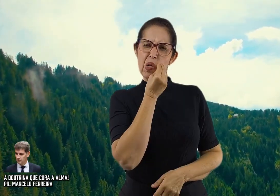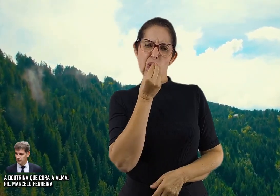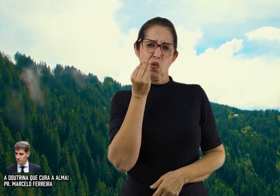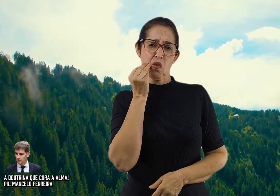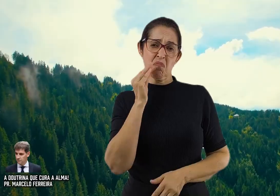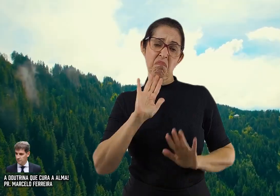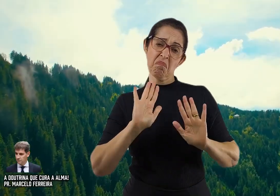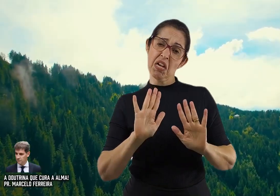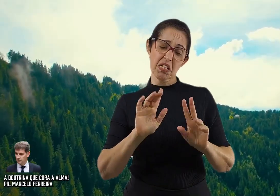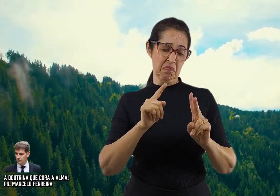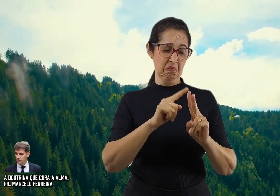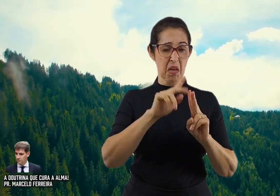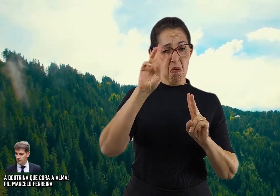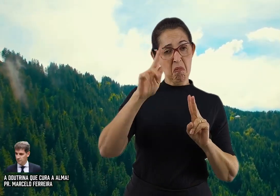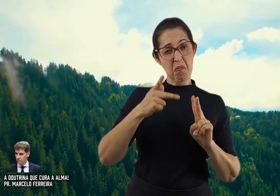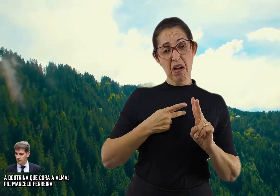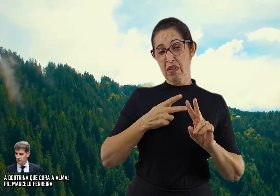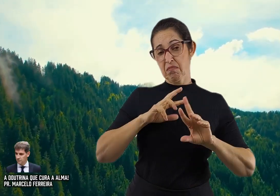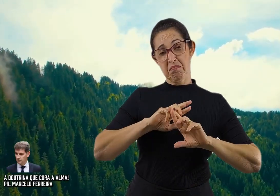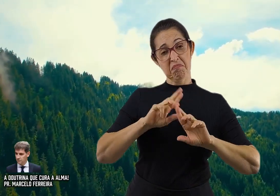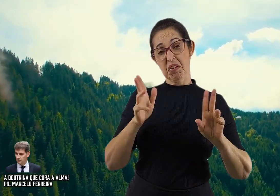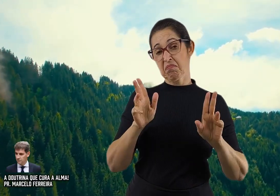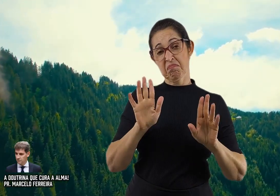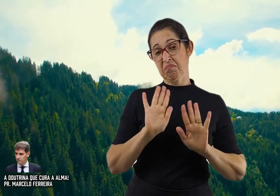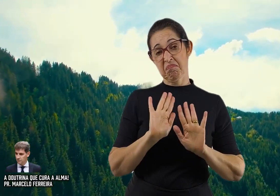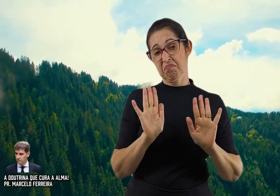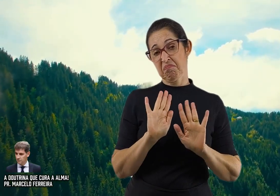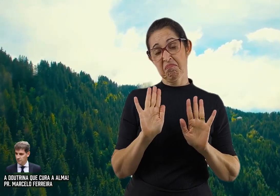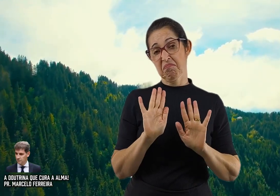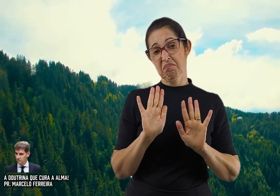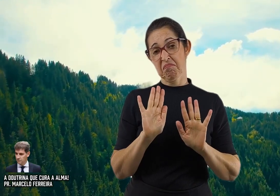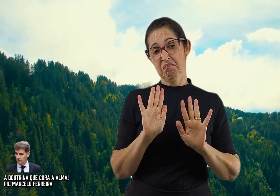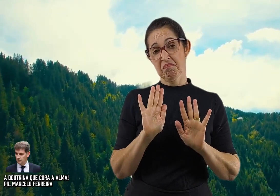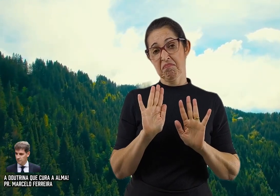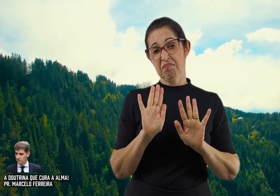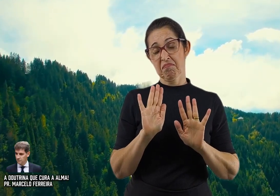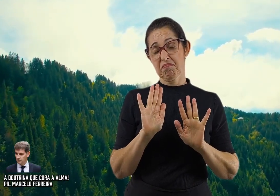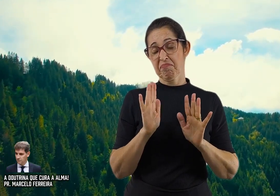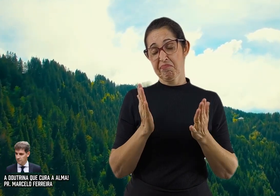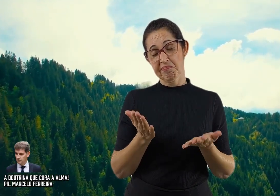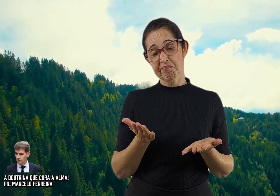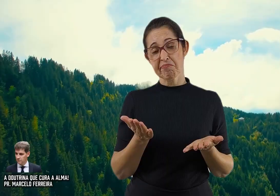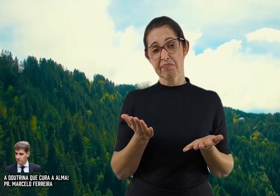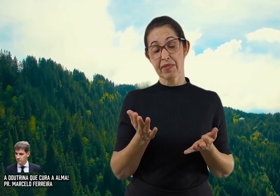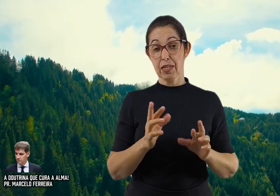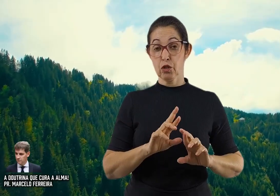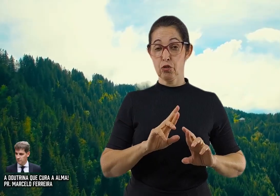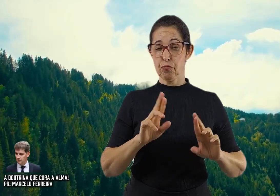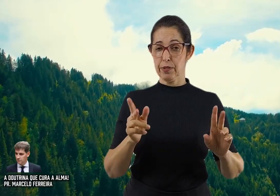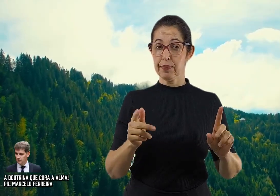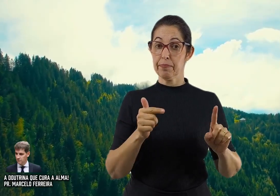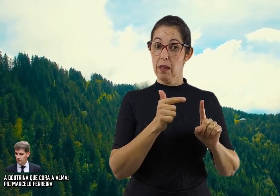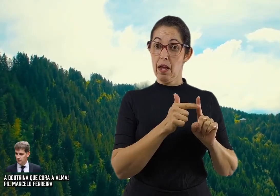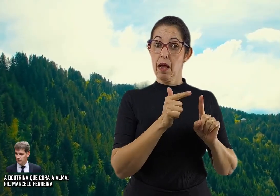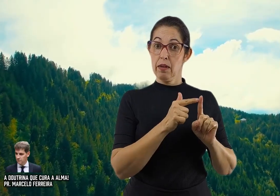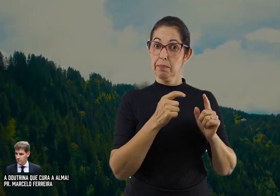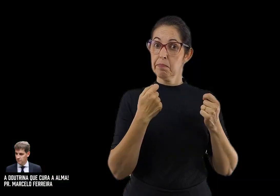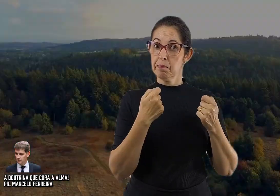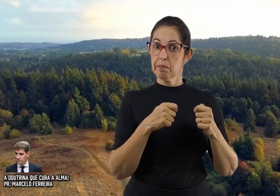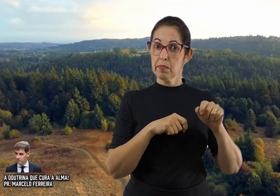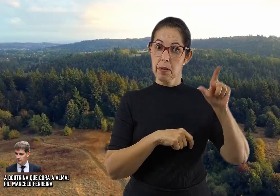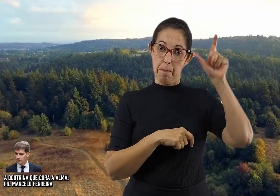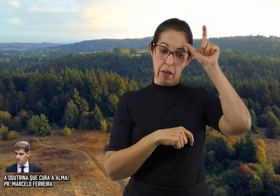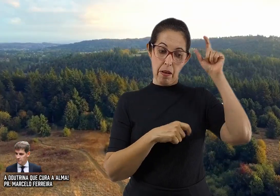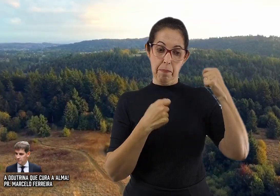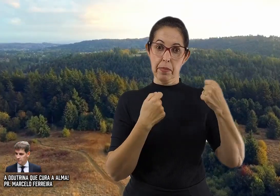não, com argumento bíblico, já, que não cabe, porque não faz sentido. Mas a maligna tem que ter argumento bíblico, mas tem